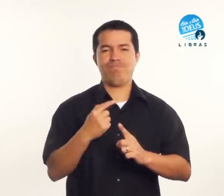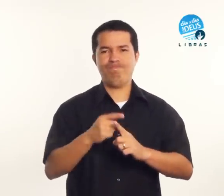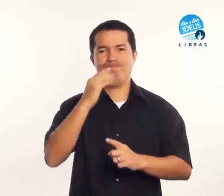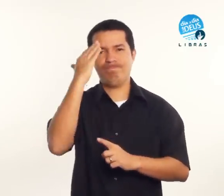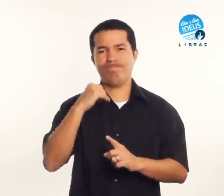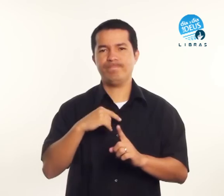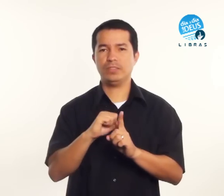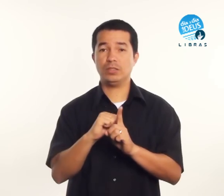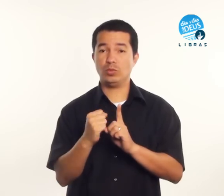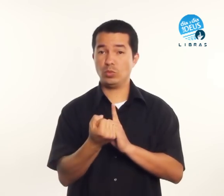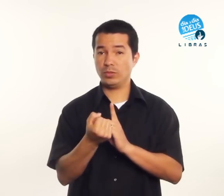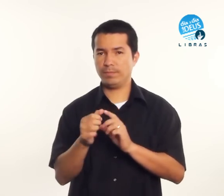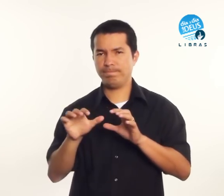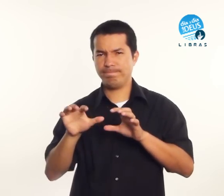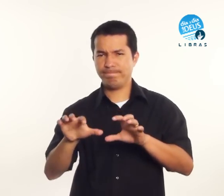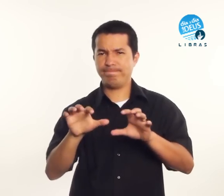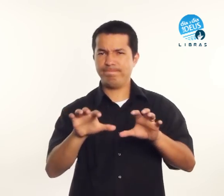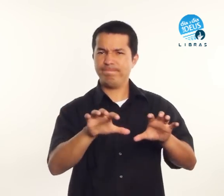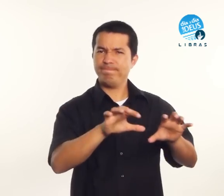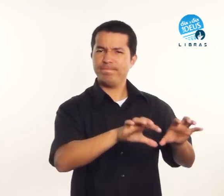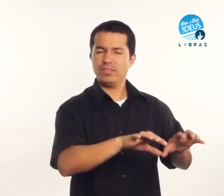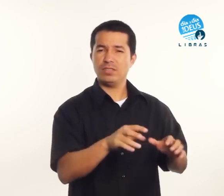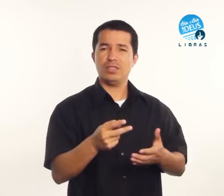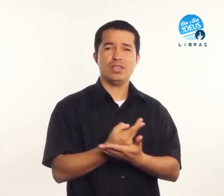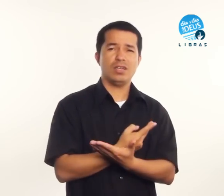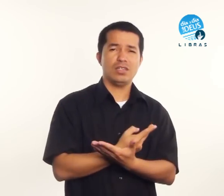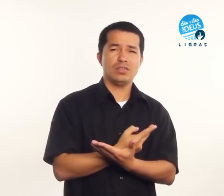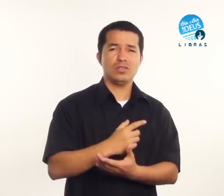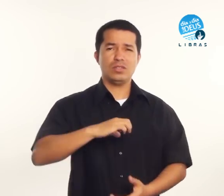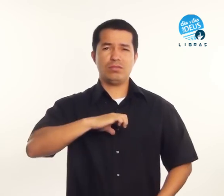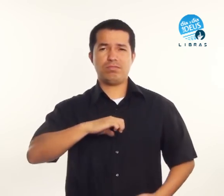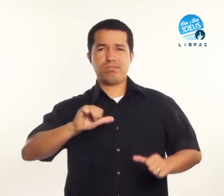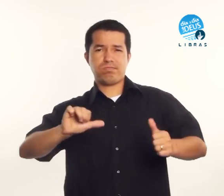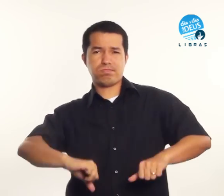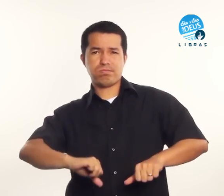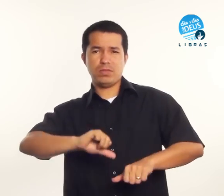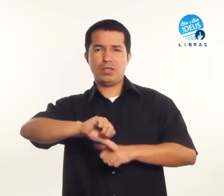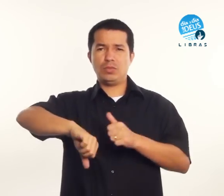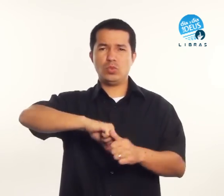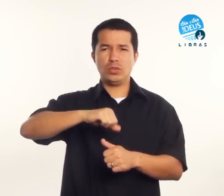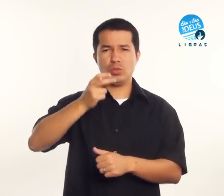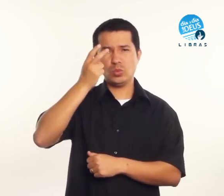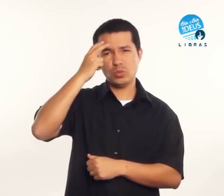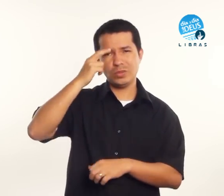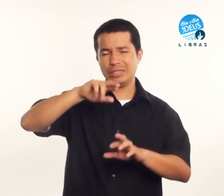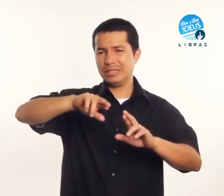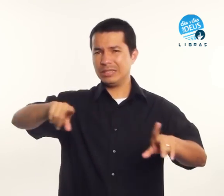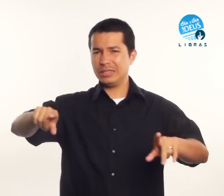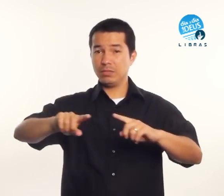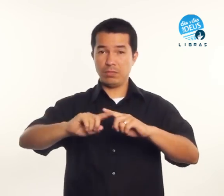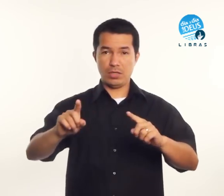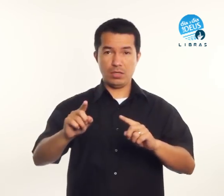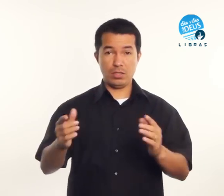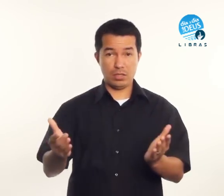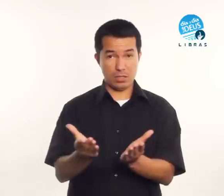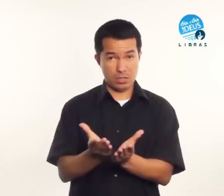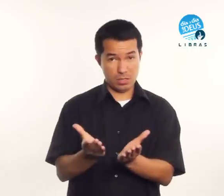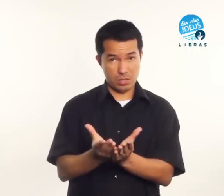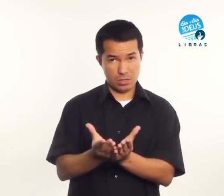da cultura de qualquer sociedade, nós estaremos tão envolvidos com a cultura que não estaremos mais vivendo